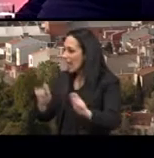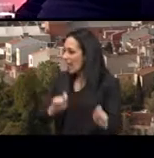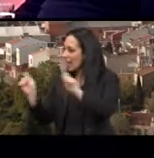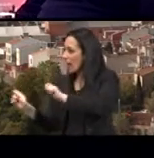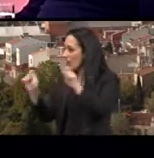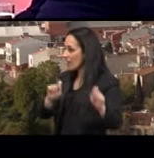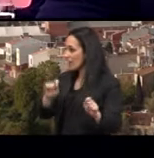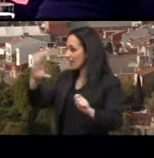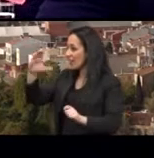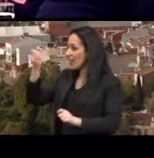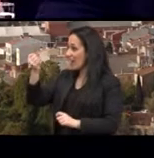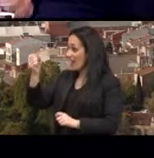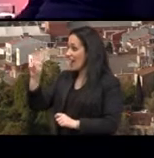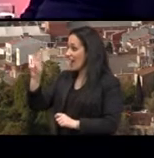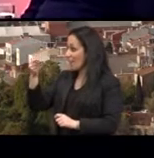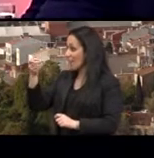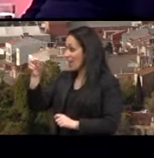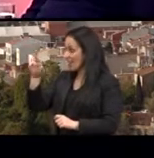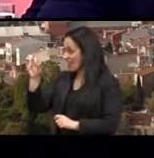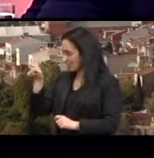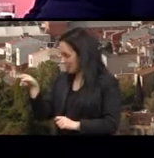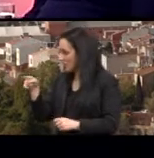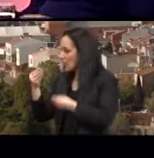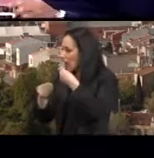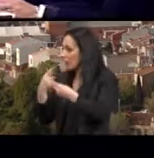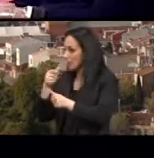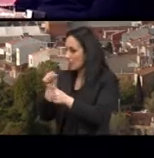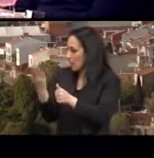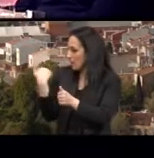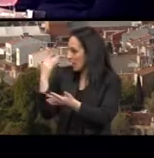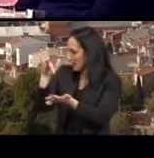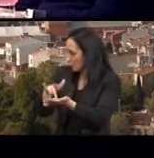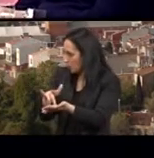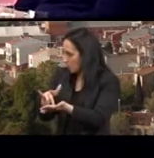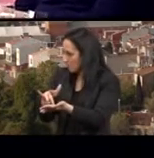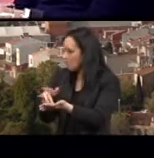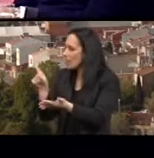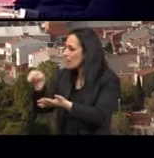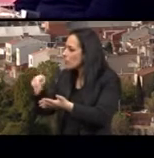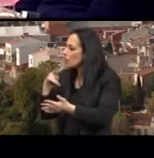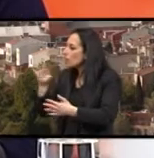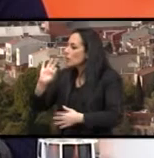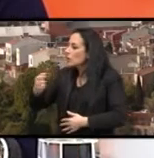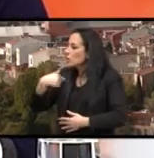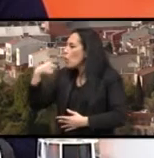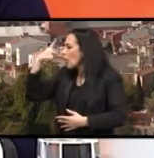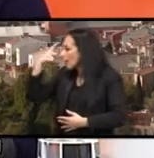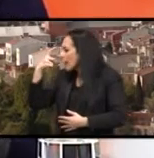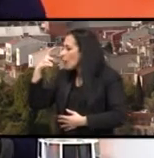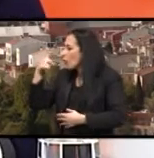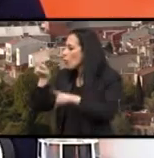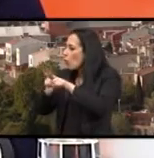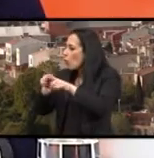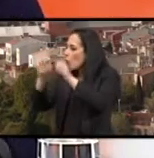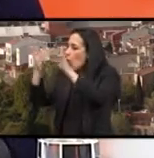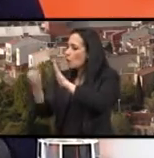poc, ja. La setmana passada. Sí, sí, sí. Jo crec que aquí també, com nosaltres, com a fundació, també